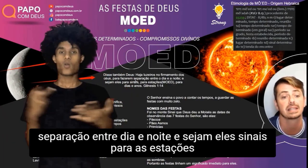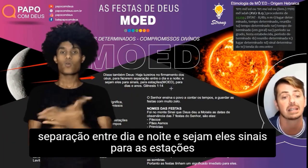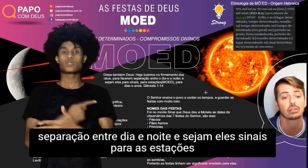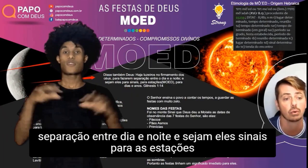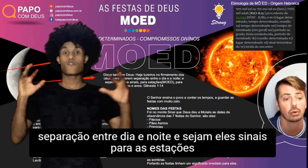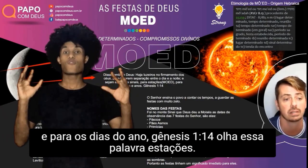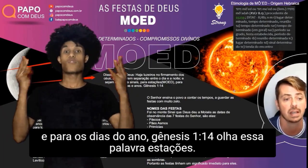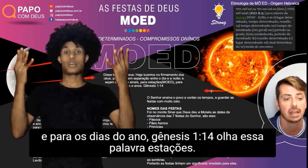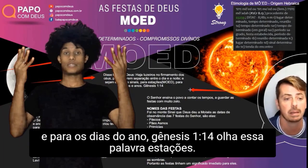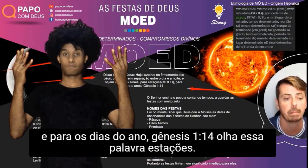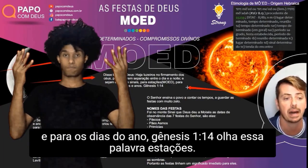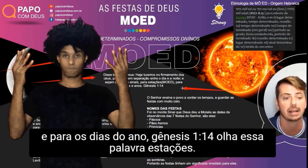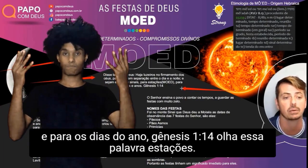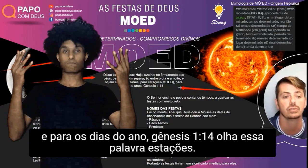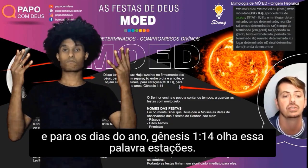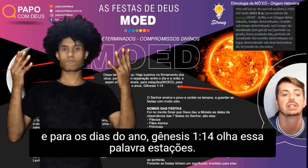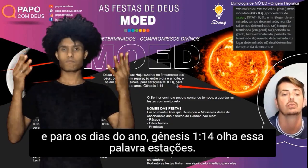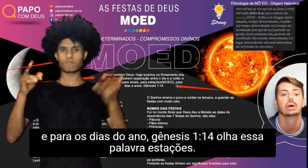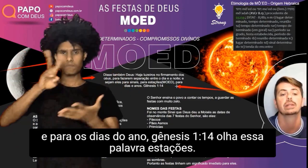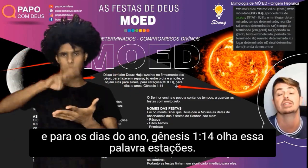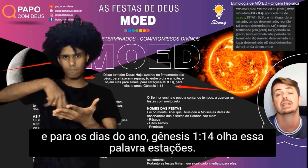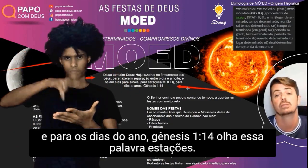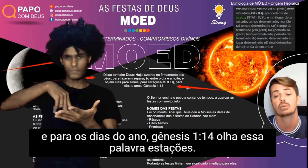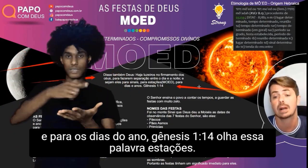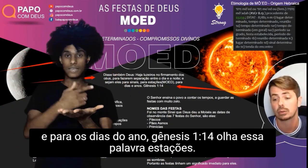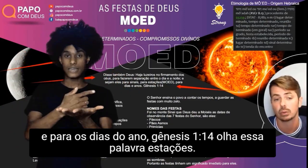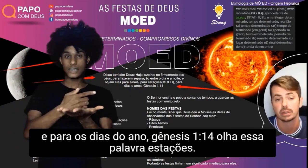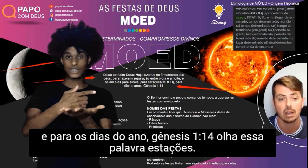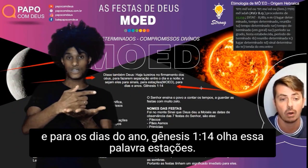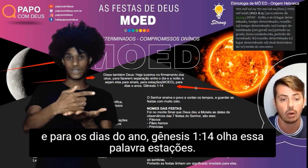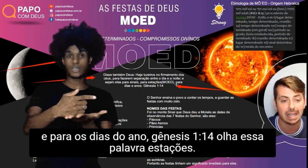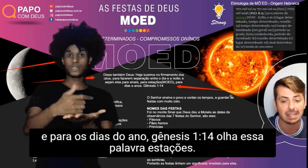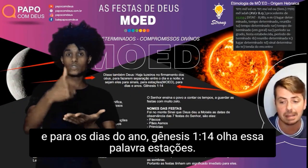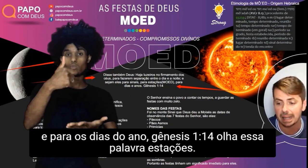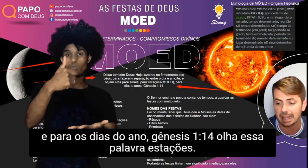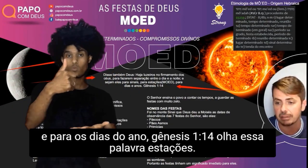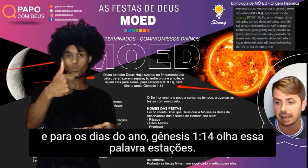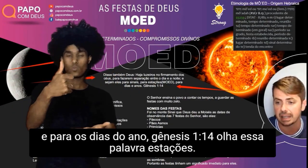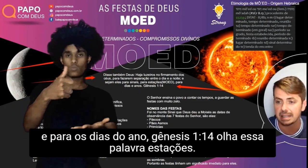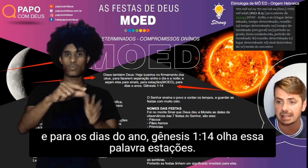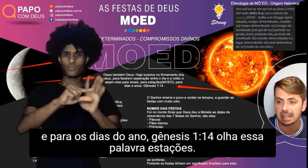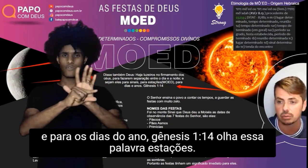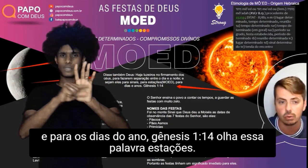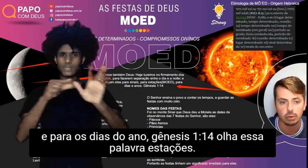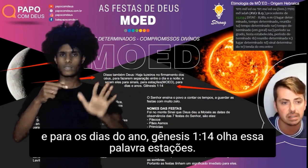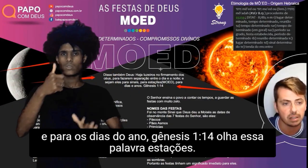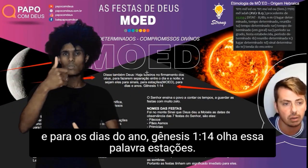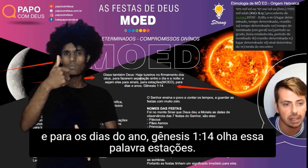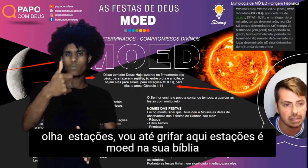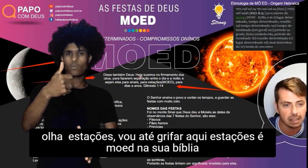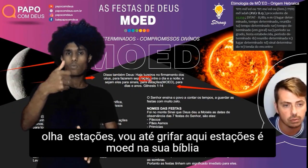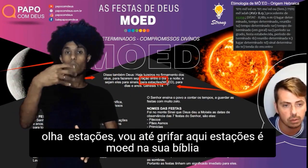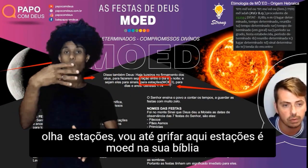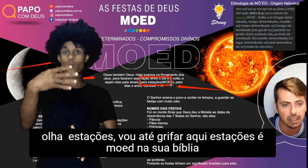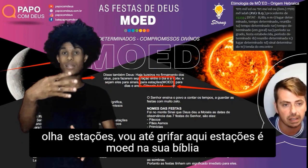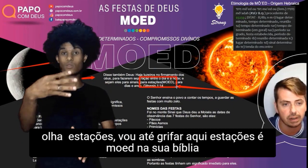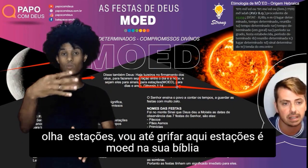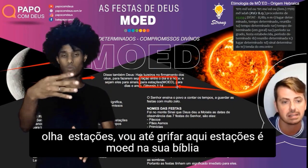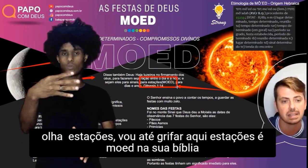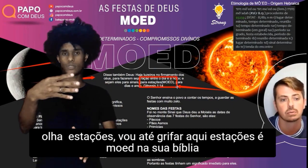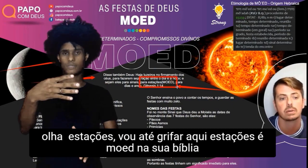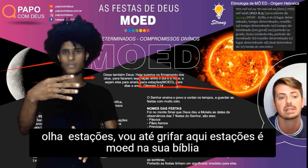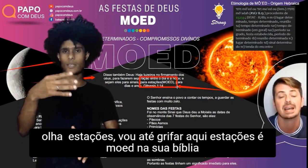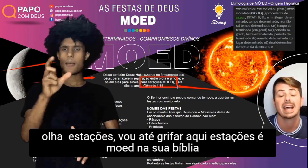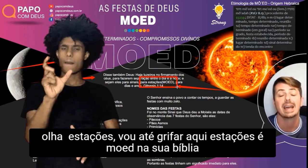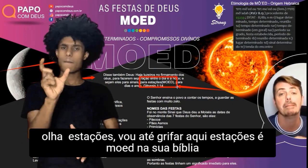para as estações e para os dias do ano, Gênesis 1:14. Olha, essa palavra estações aqui, ó, estações, vou até grifar